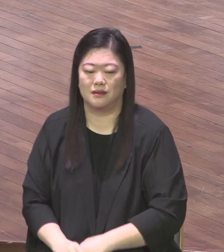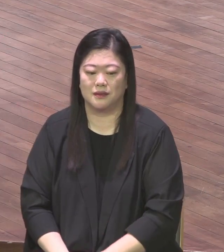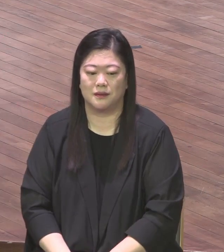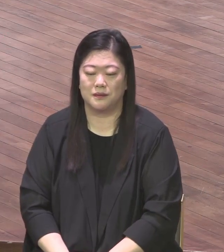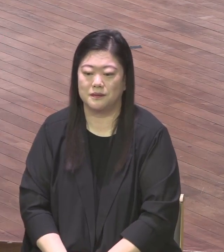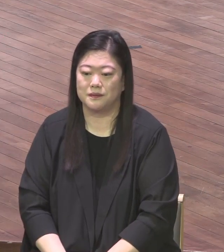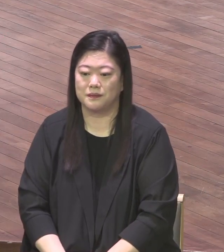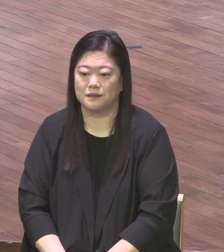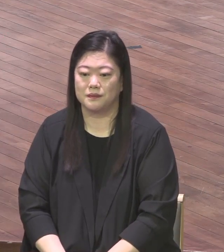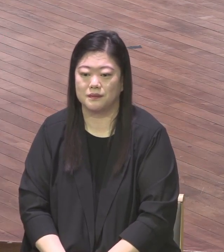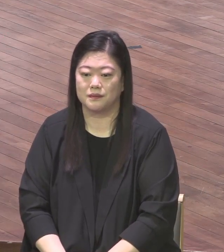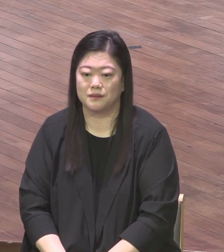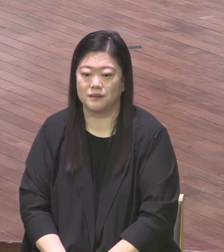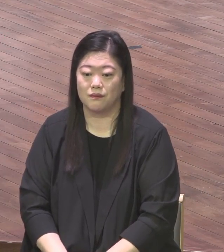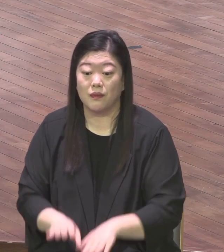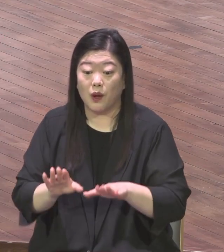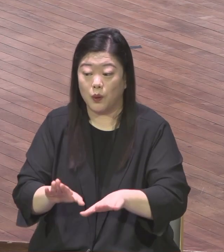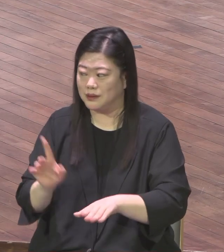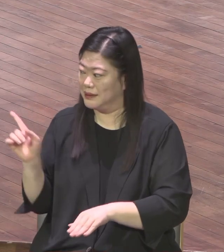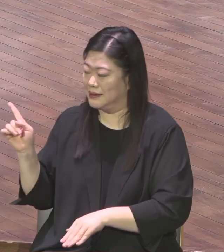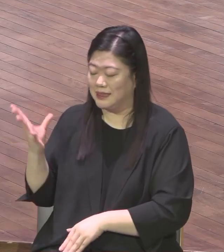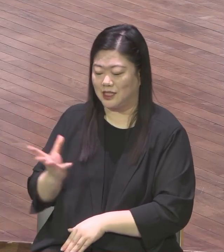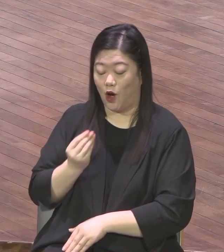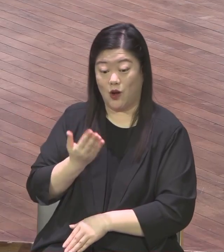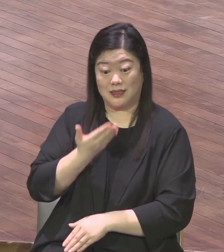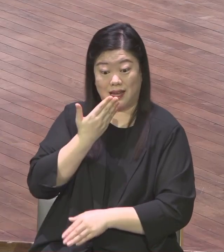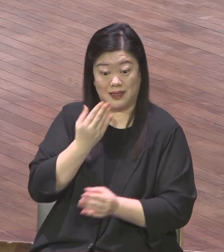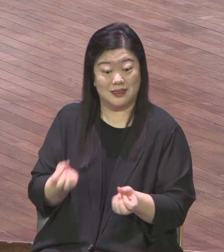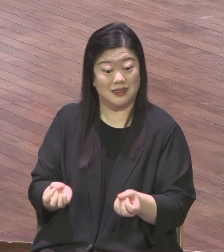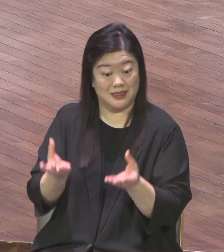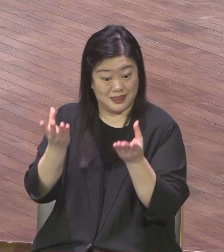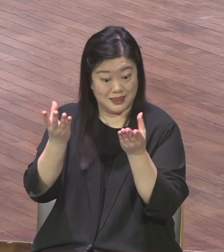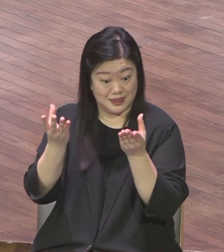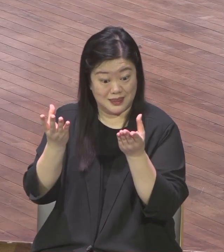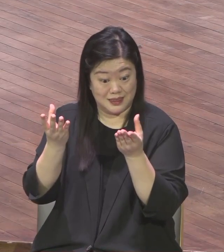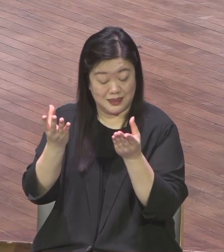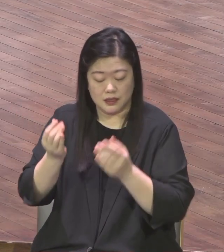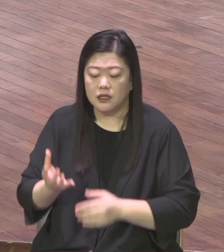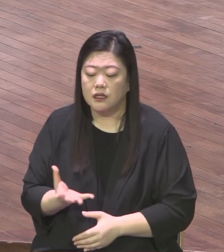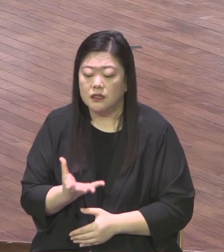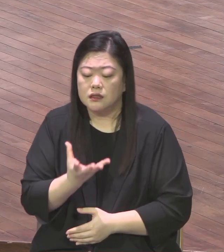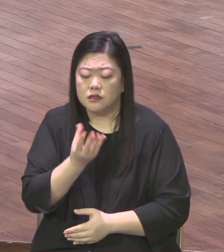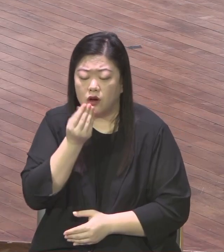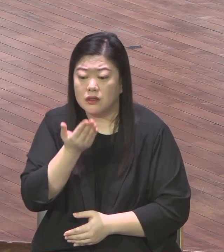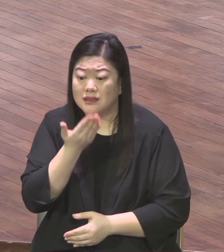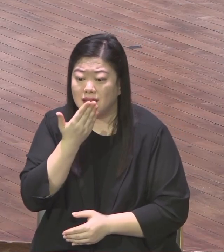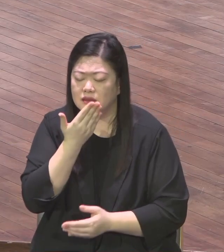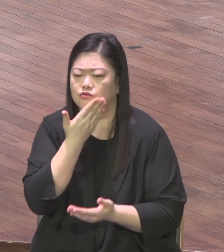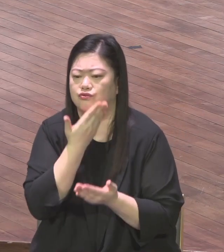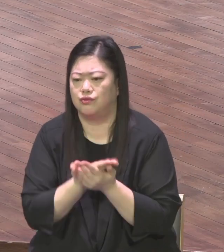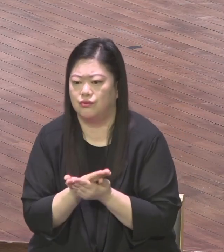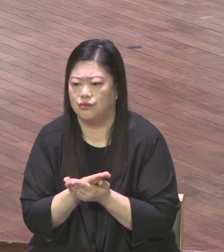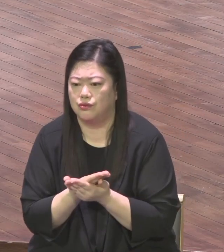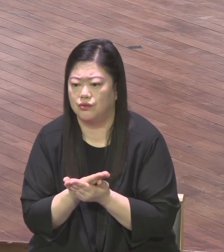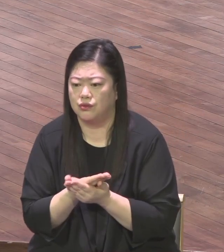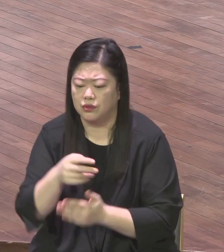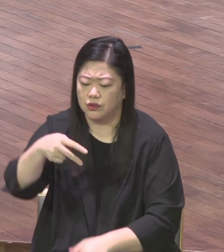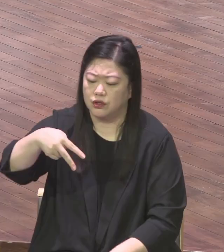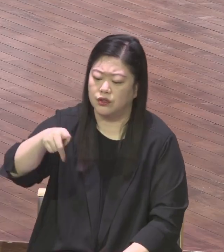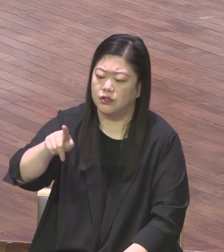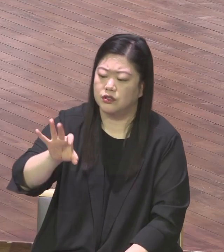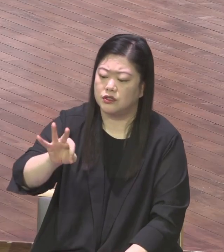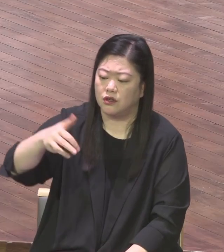오늘 우리가 설교 후에 성찬 예식을 진행하는데, 이 성찬, 이 중요한 의미입니다. 성찬이 뭐냐?